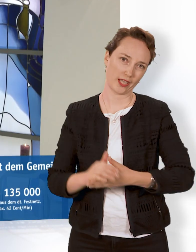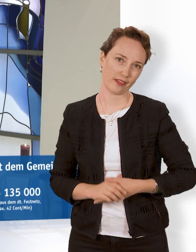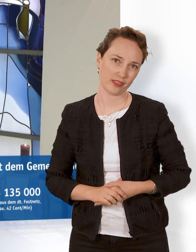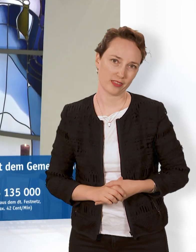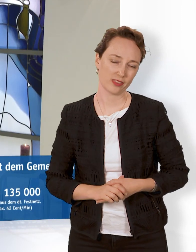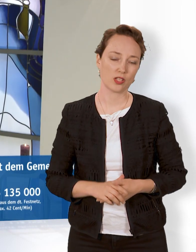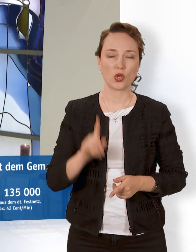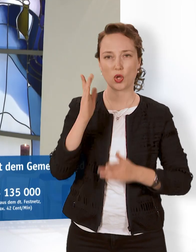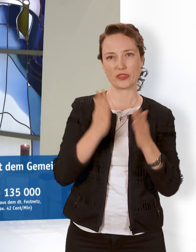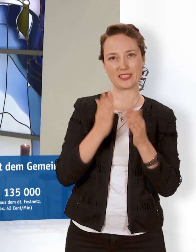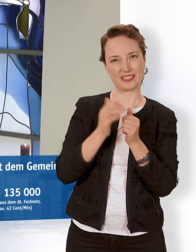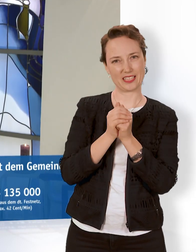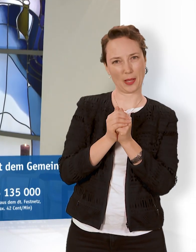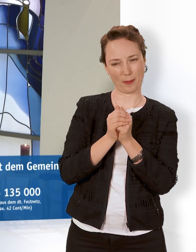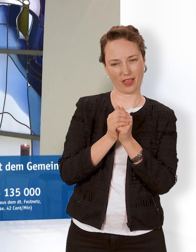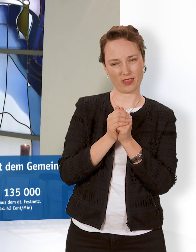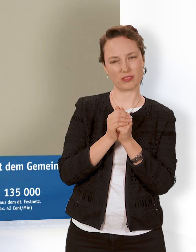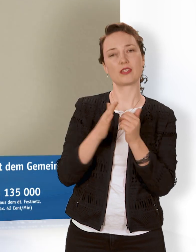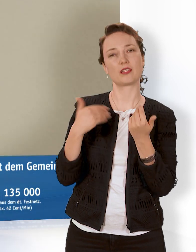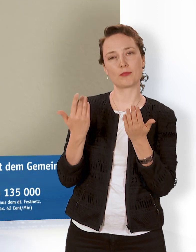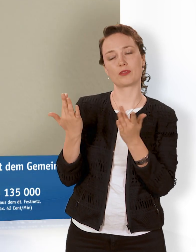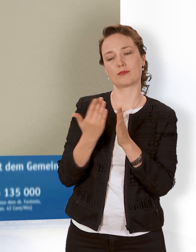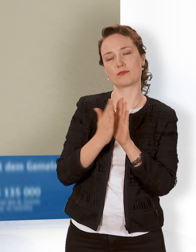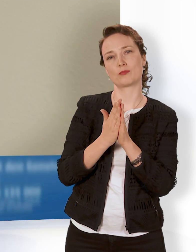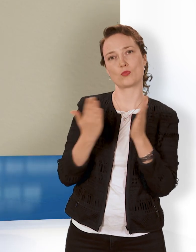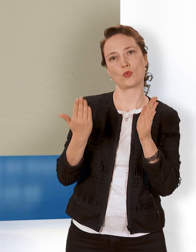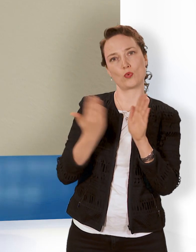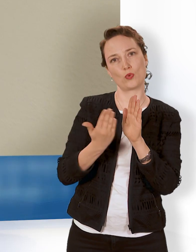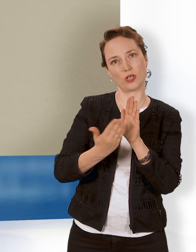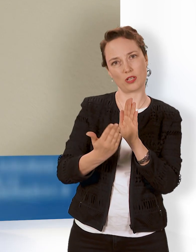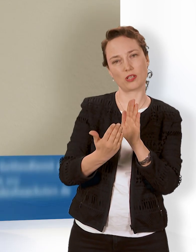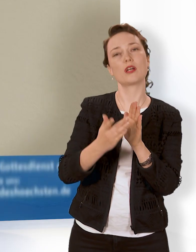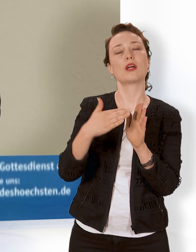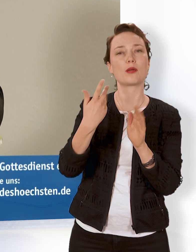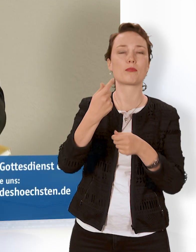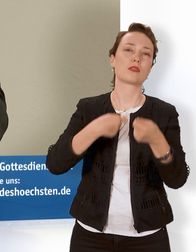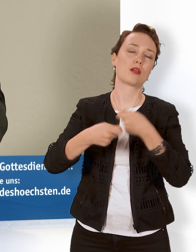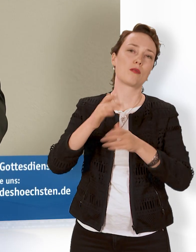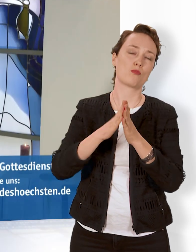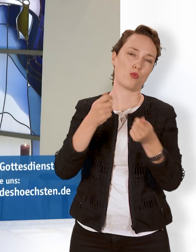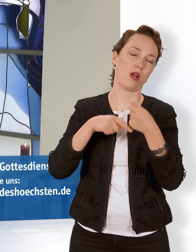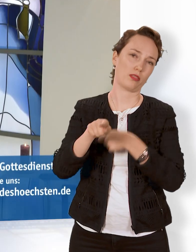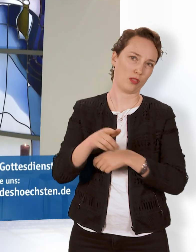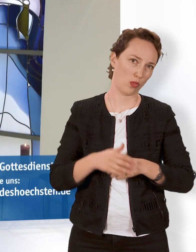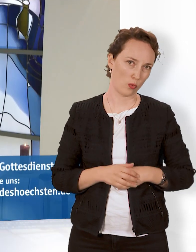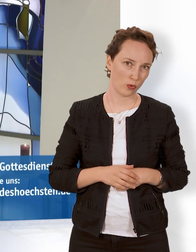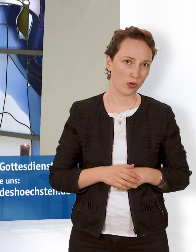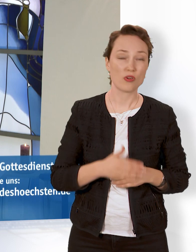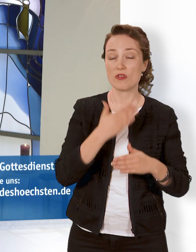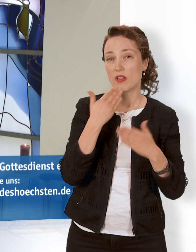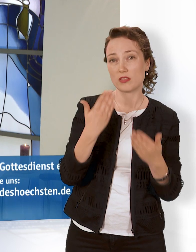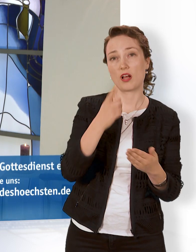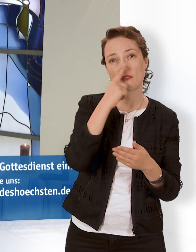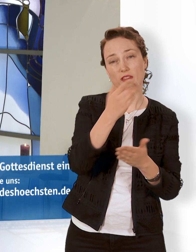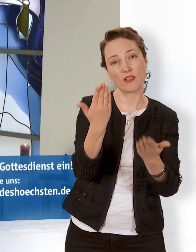Gebete aus dem Gottesdienst gibt es in einem Buch, das erhalten Sie überall im Handel. Ganz herzlichen Dank, wenn Sie Werbung machen für die